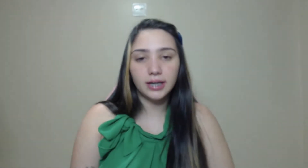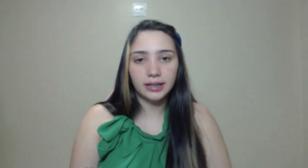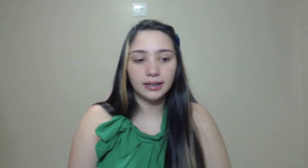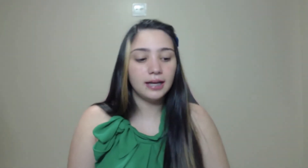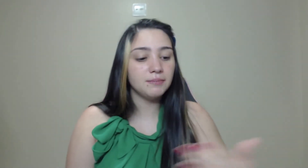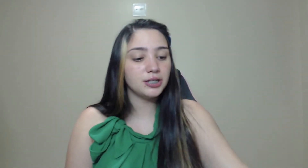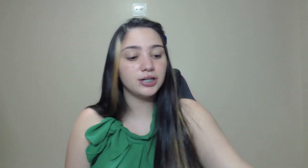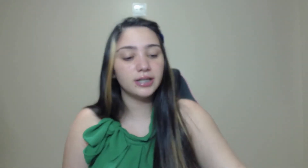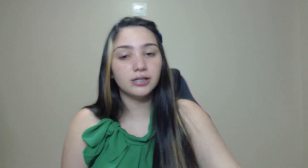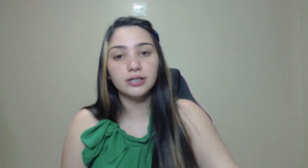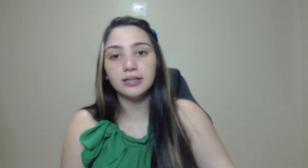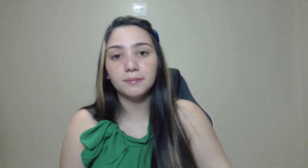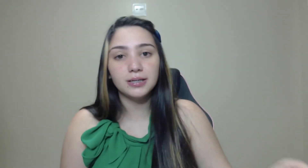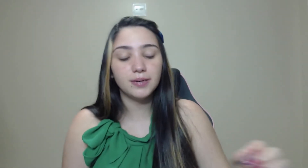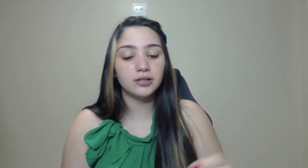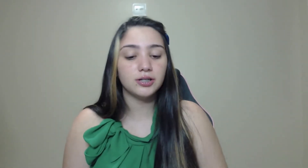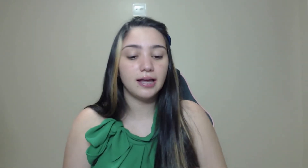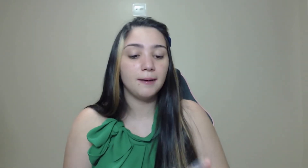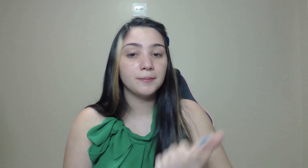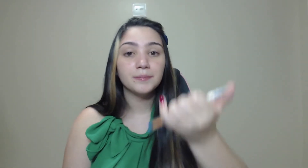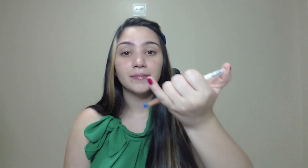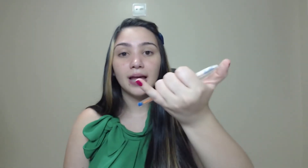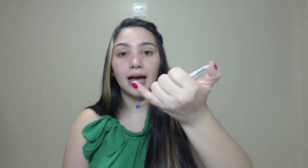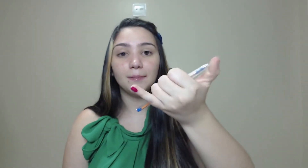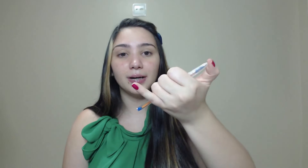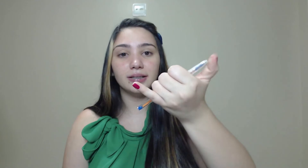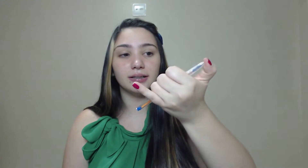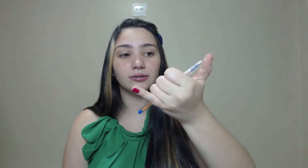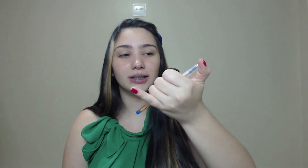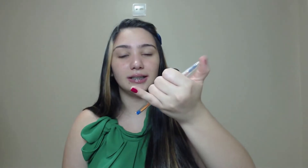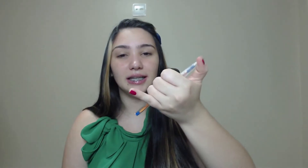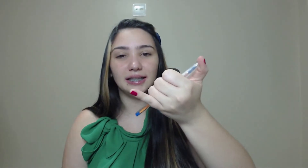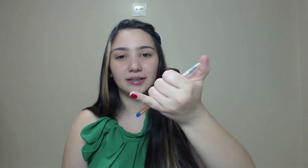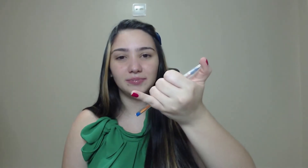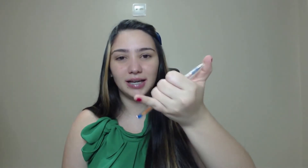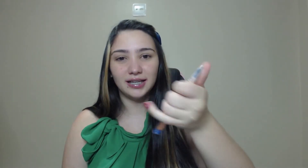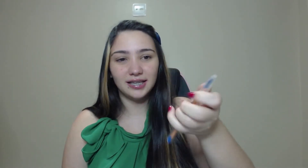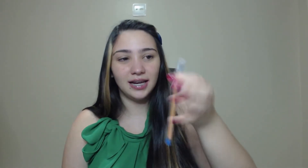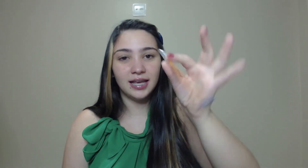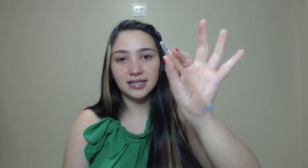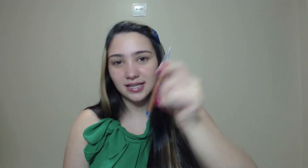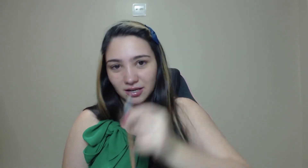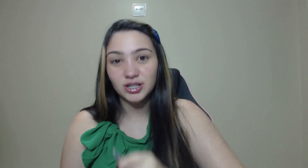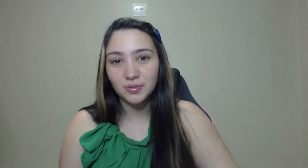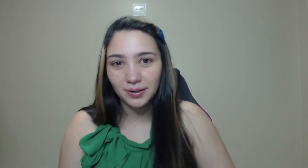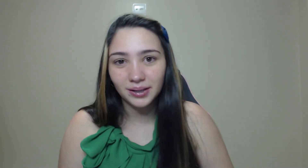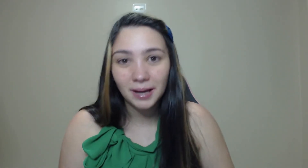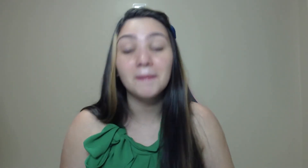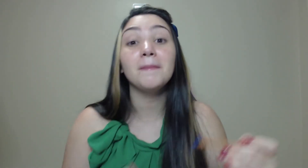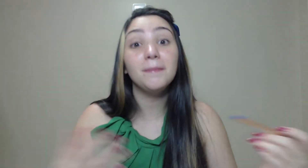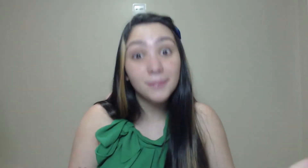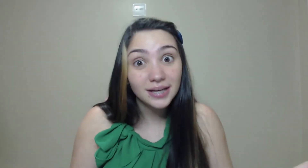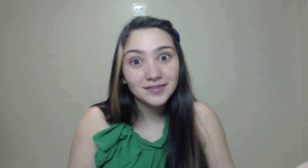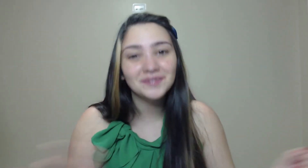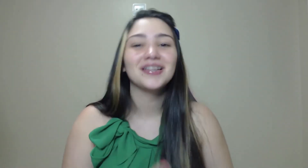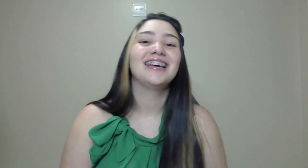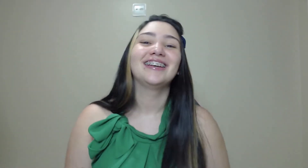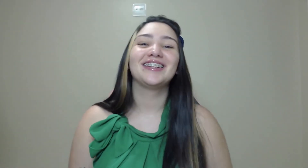né? Imagina que a gente simplesmente tá apertando a caneta aqui, né? Esse daqui nós ia apertar, mas tudo